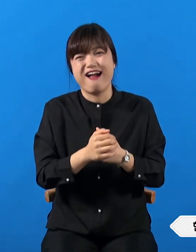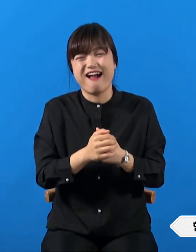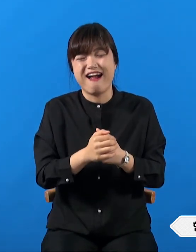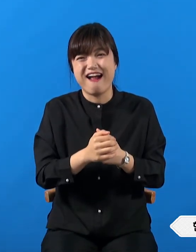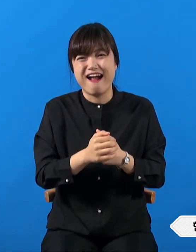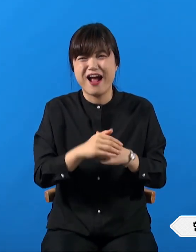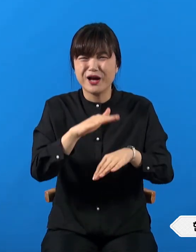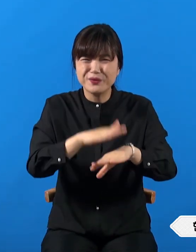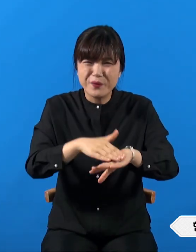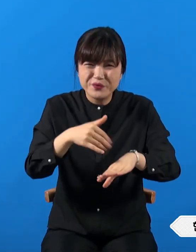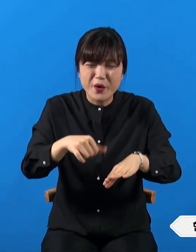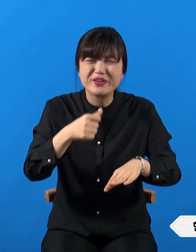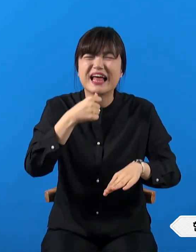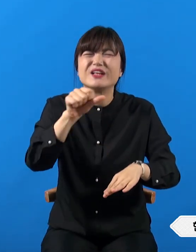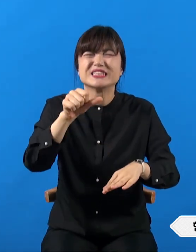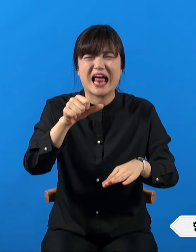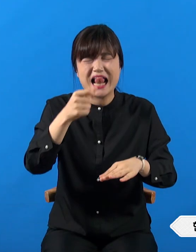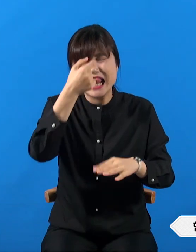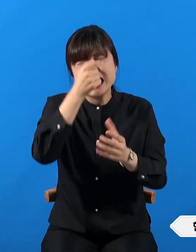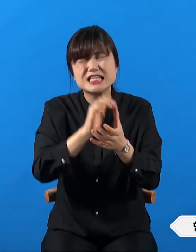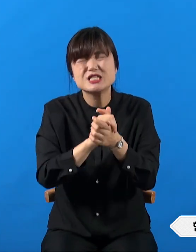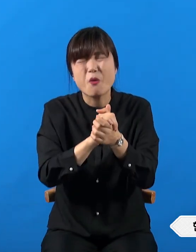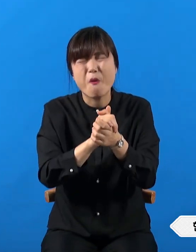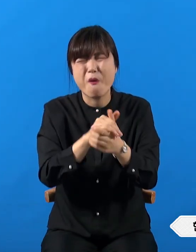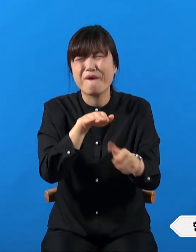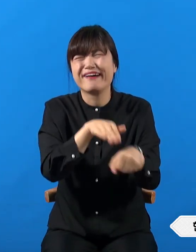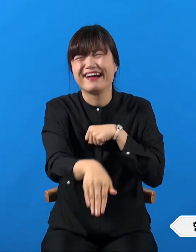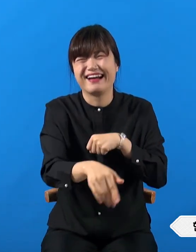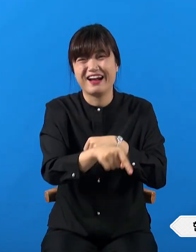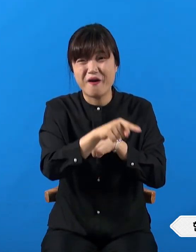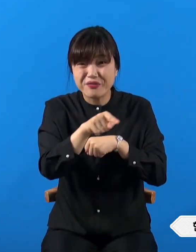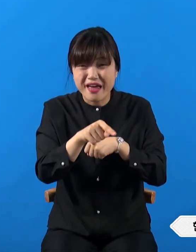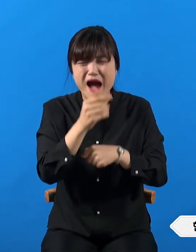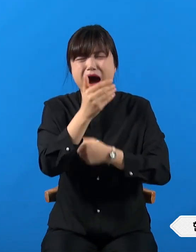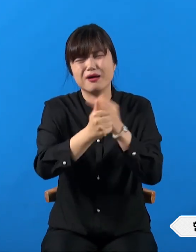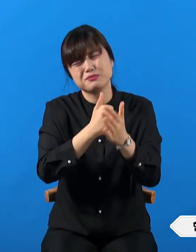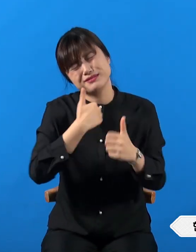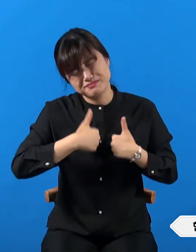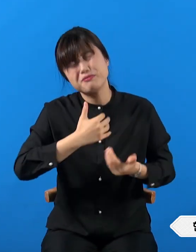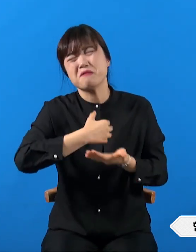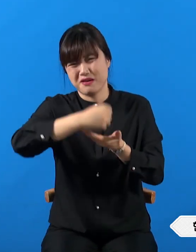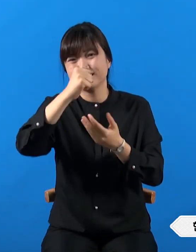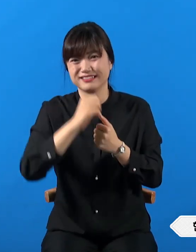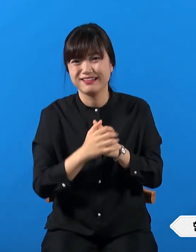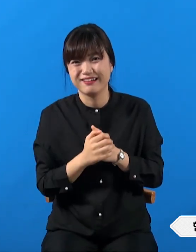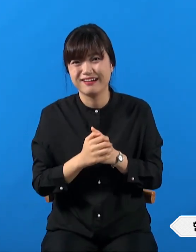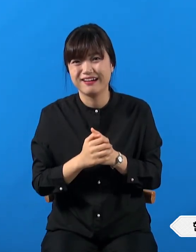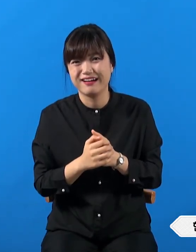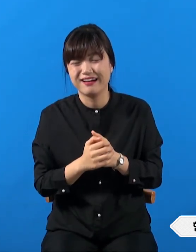얼마나 여러분 예쁩니까? 그 수준의 그 기도를 하나님 기쁘게 받으실 것입니다.